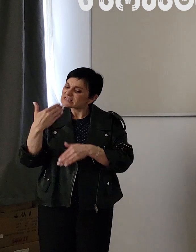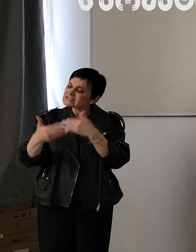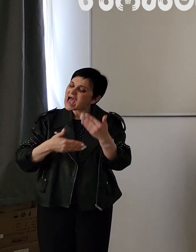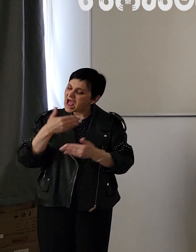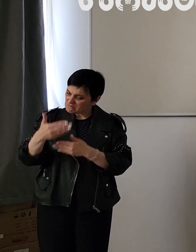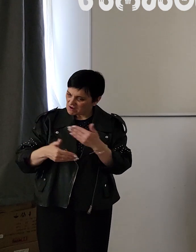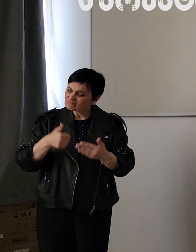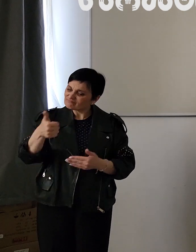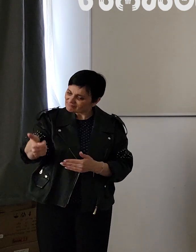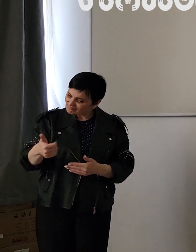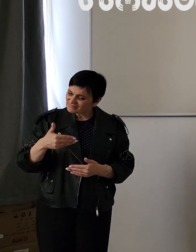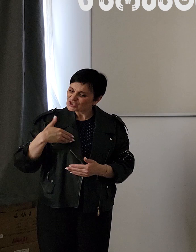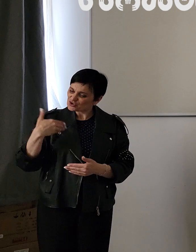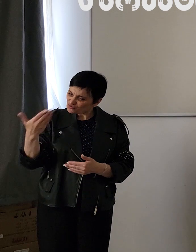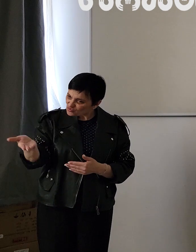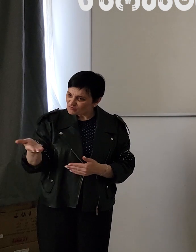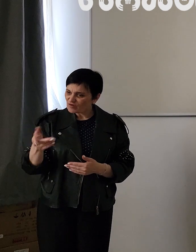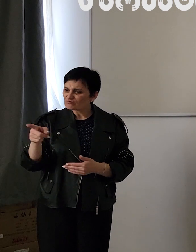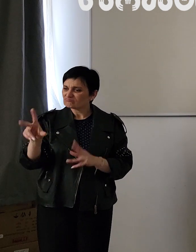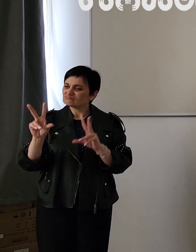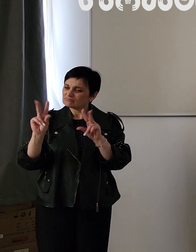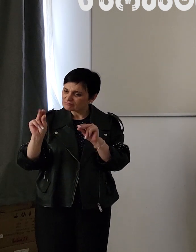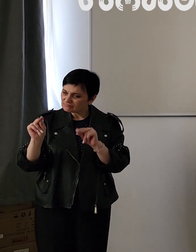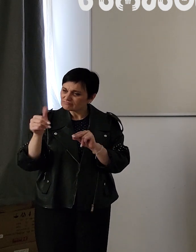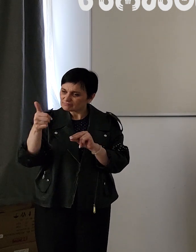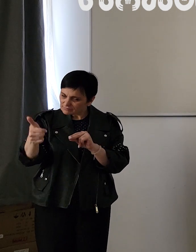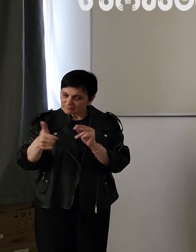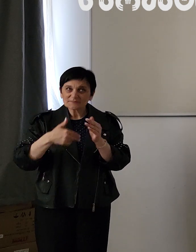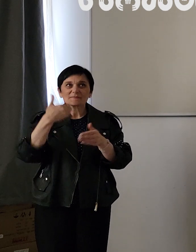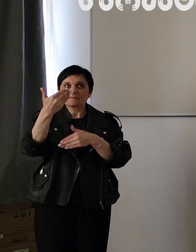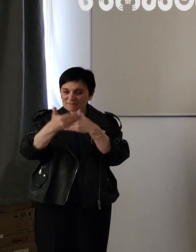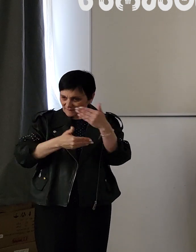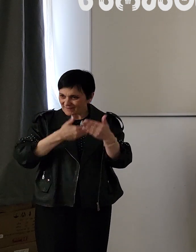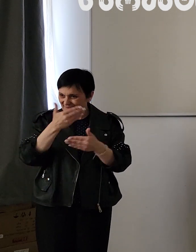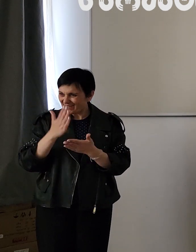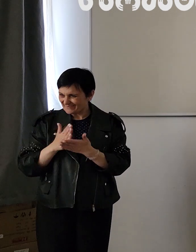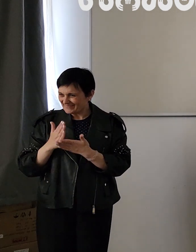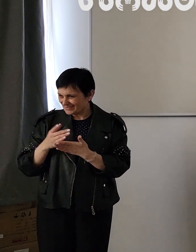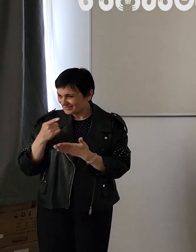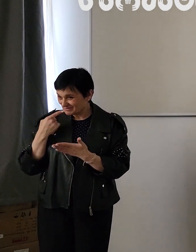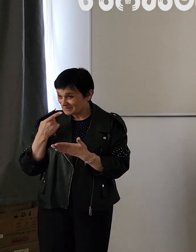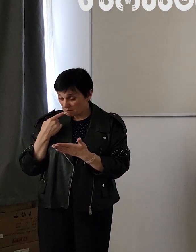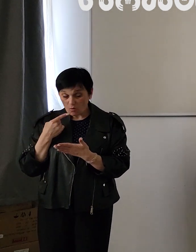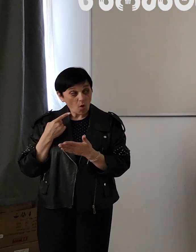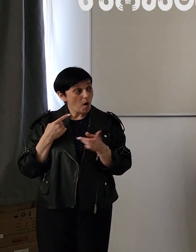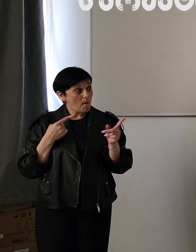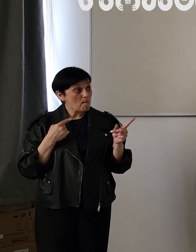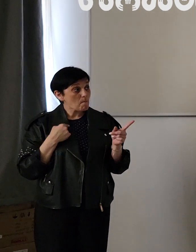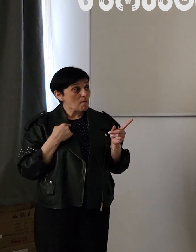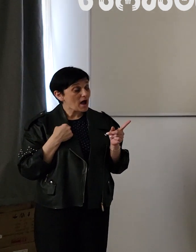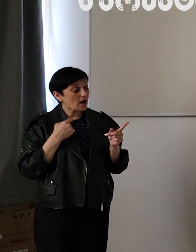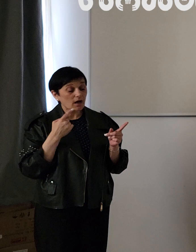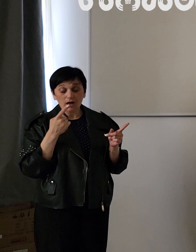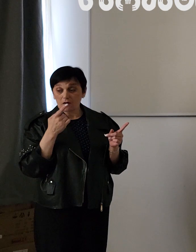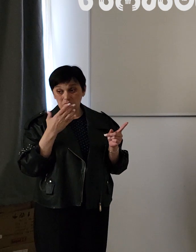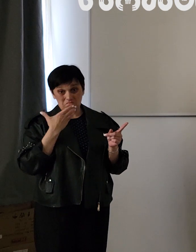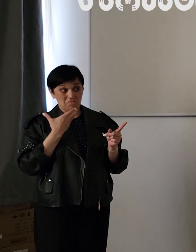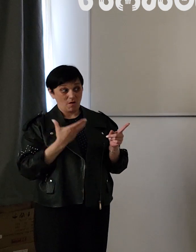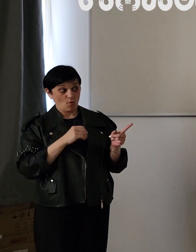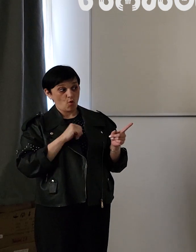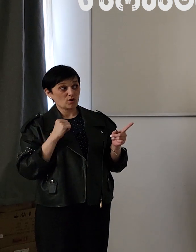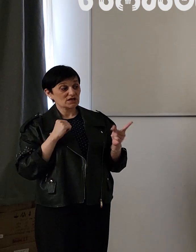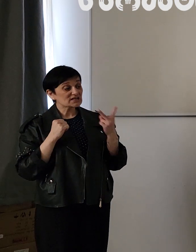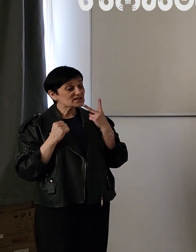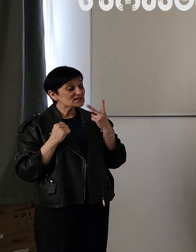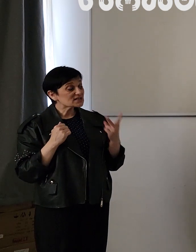აი წარმატებული ადამიანი იყავი, წარმატებებს გისურვებ. მე ხა რა დავინახე? ზოგი